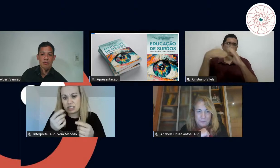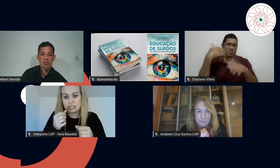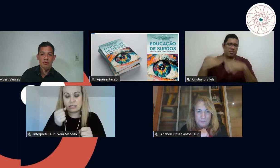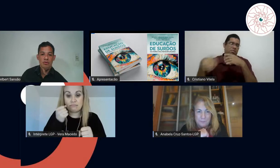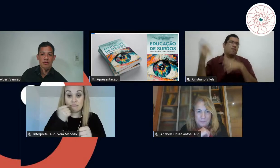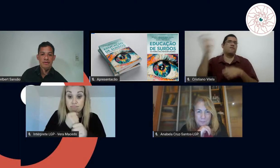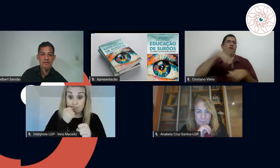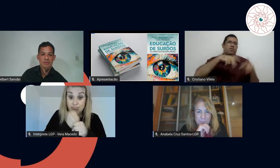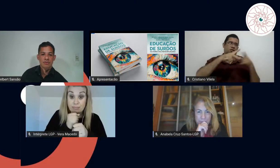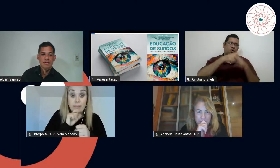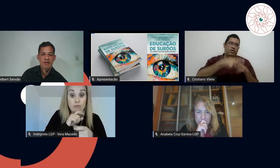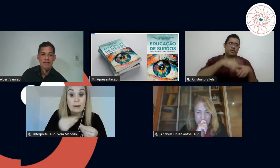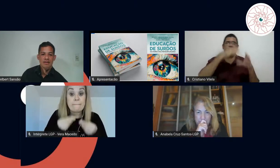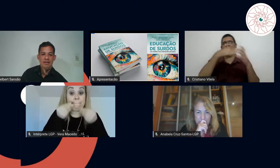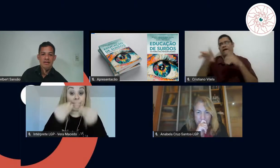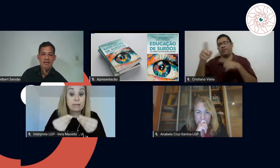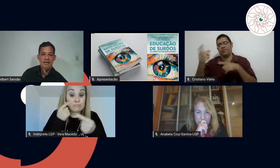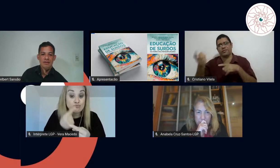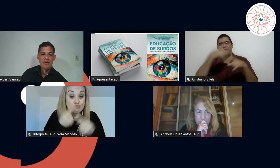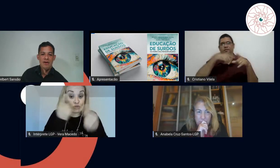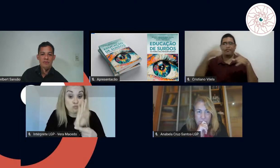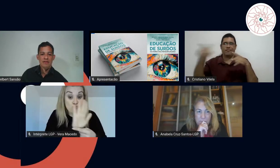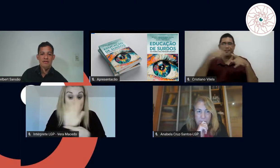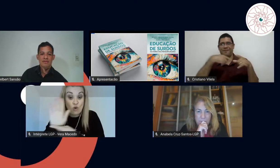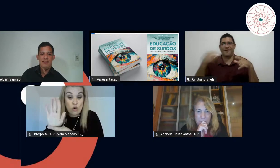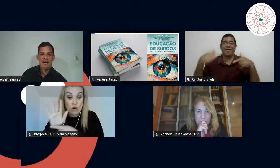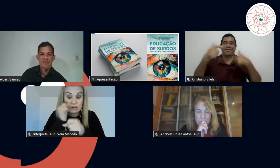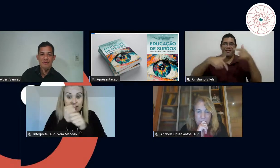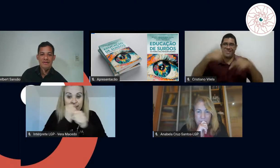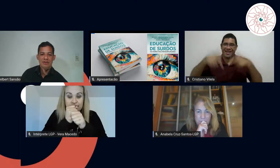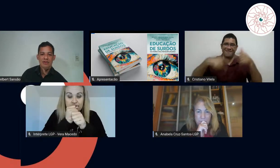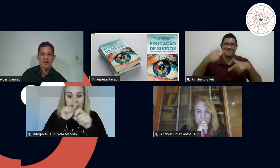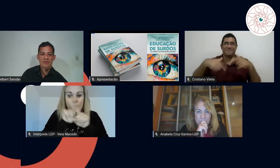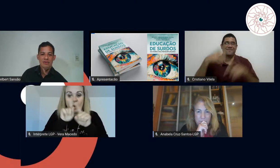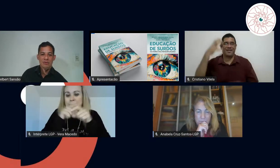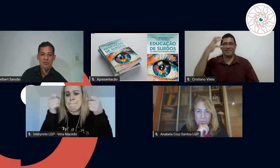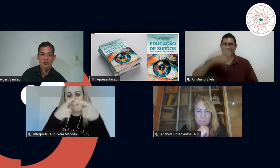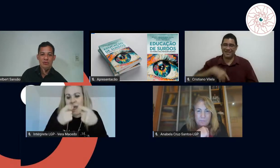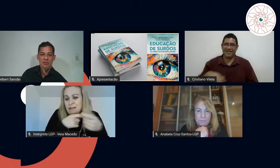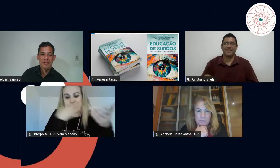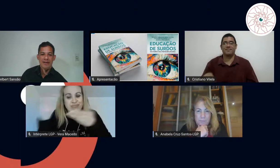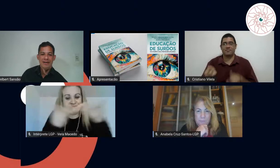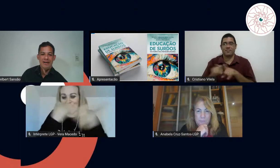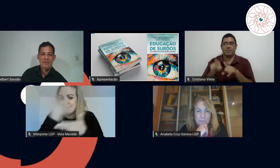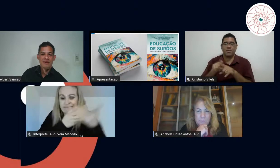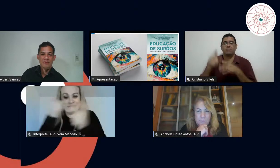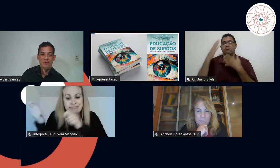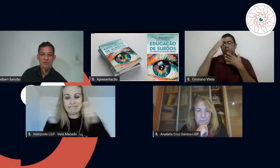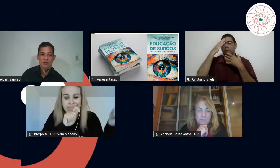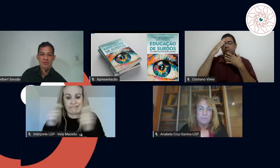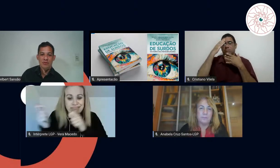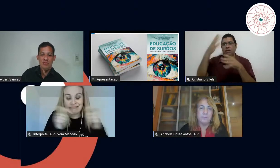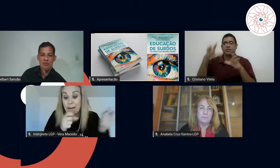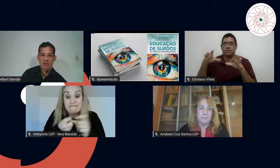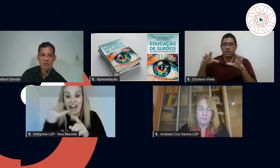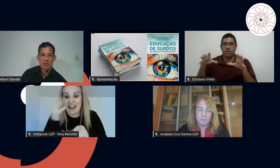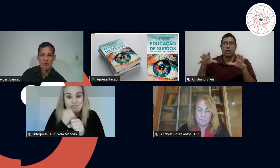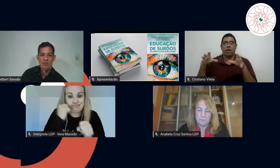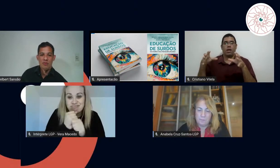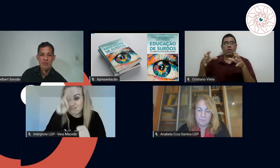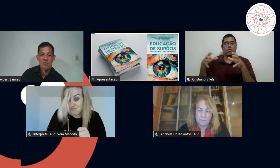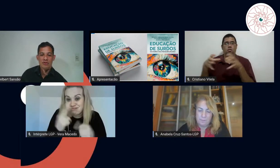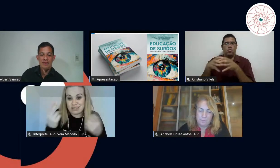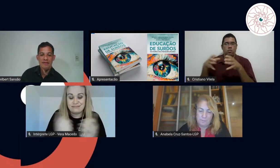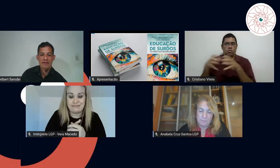para fazer o produto que nós temos de e-mails que enviávamos e retornávamos o tempo todo para para termos o